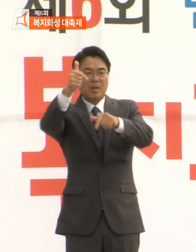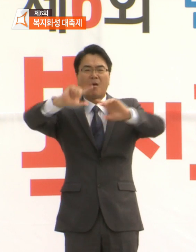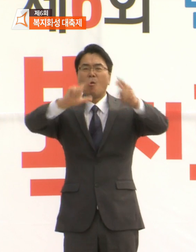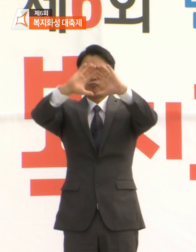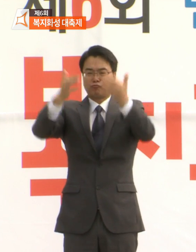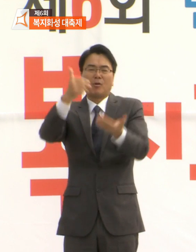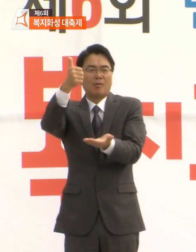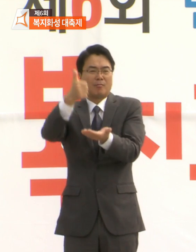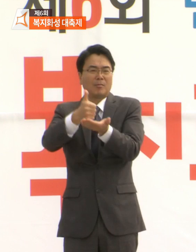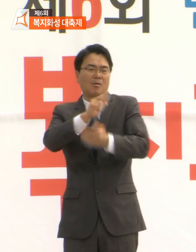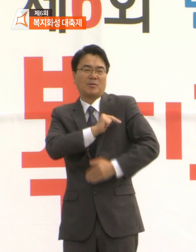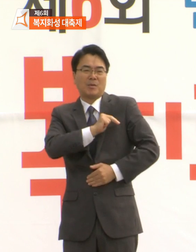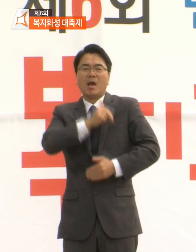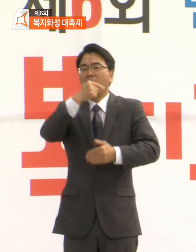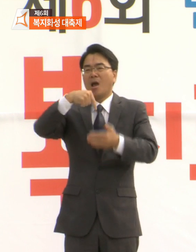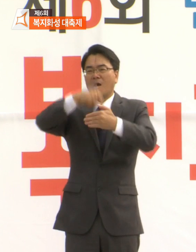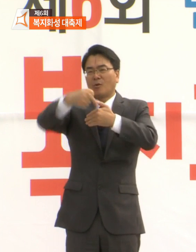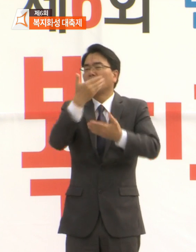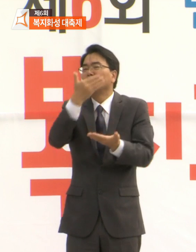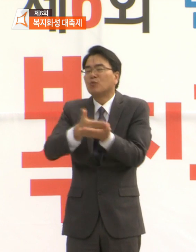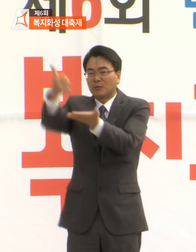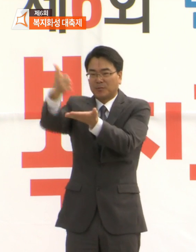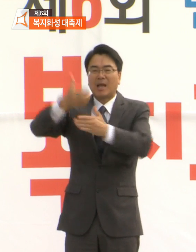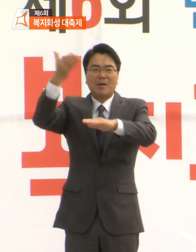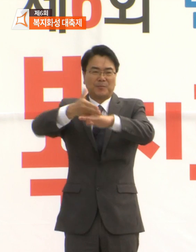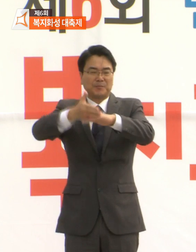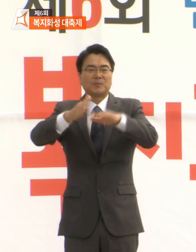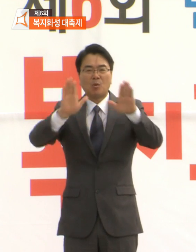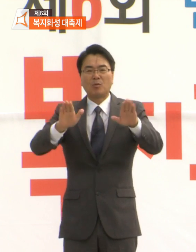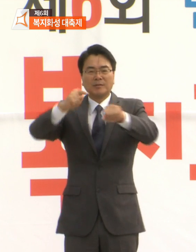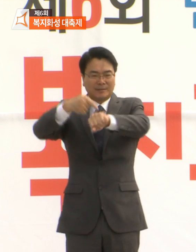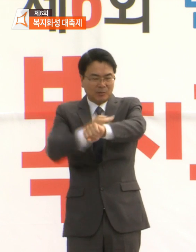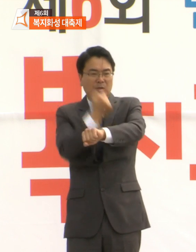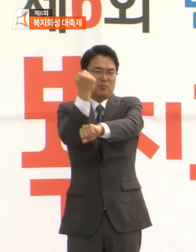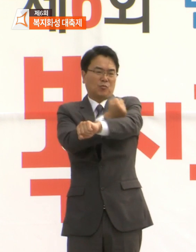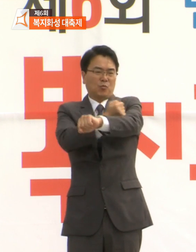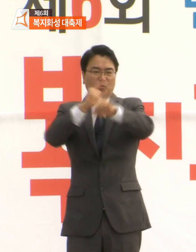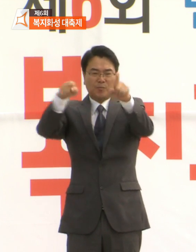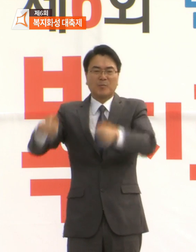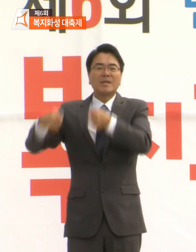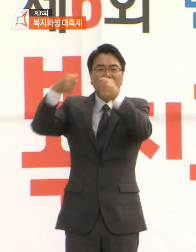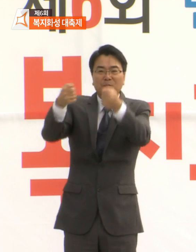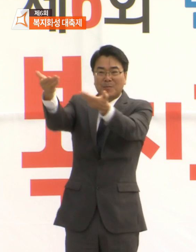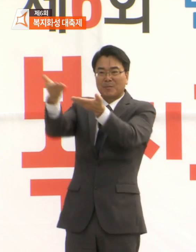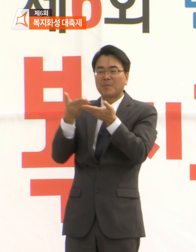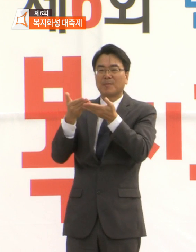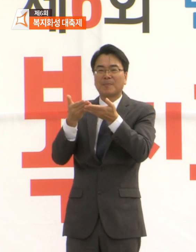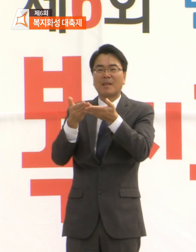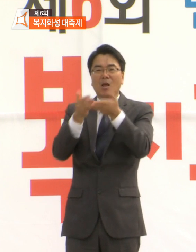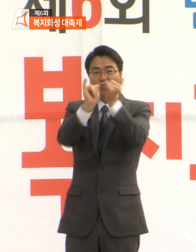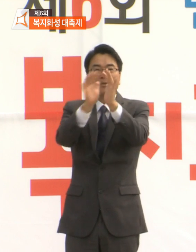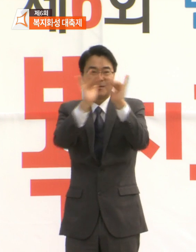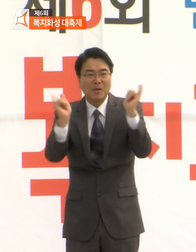국회의원님 내외 기빈 여러분께 감사드리며 오늘 남다른 공로로 영예의 표창을 받으신